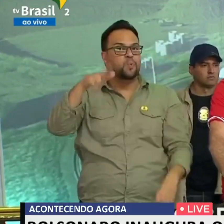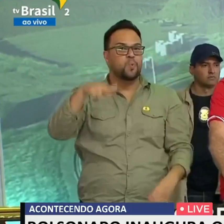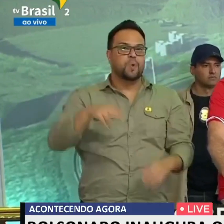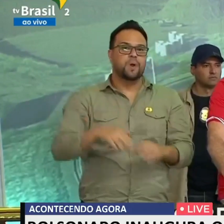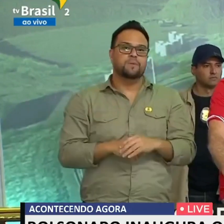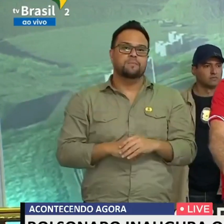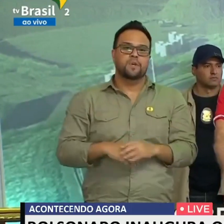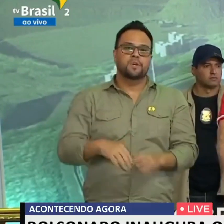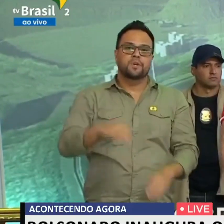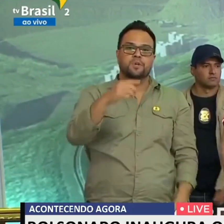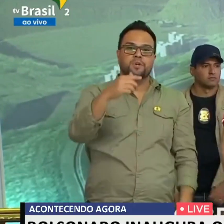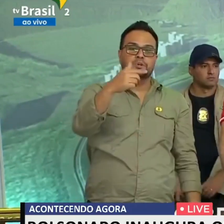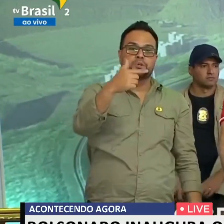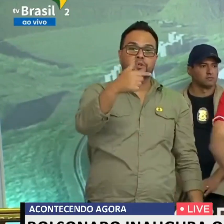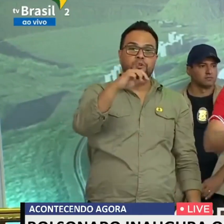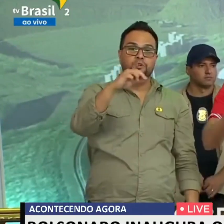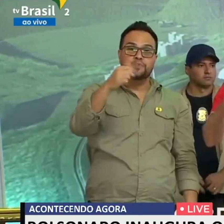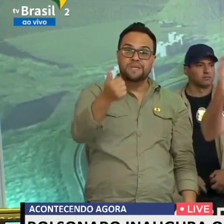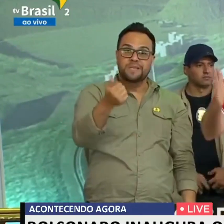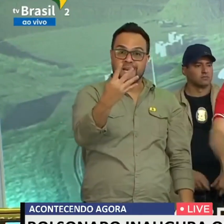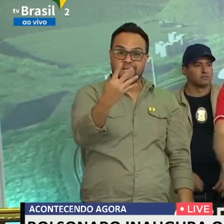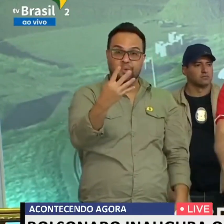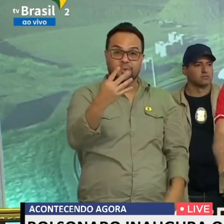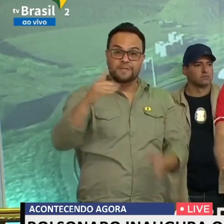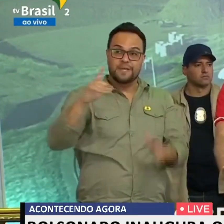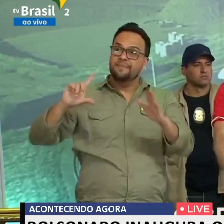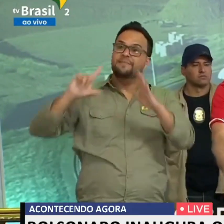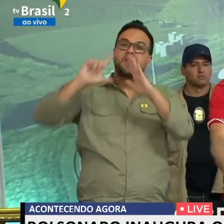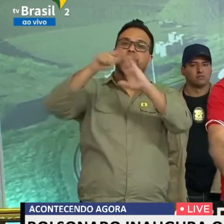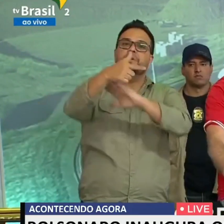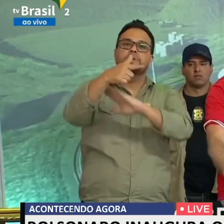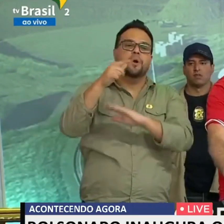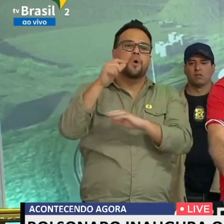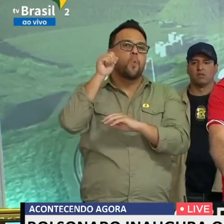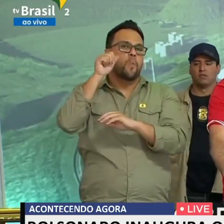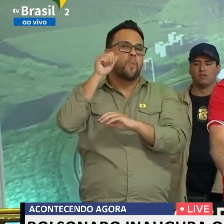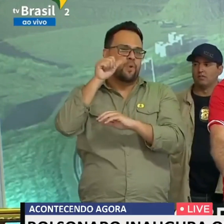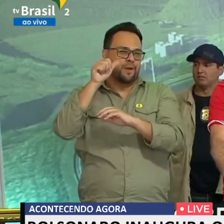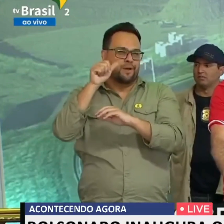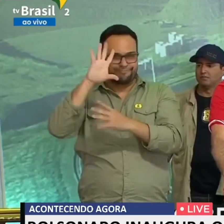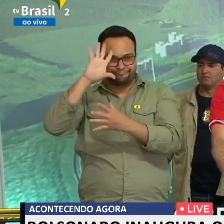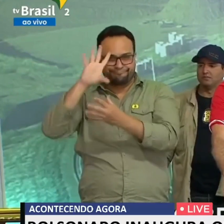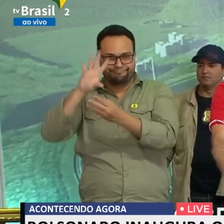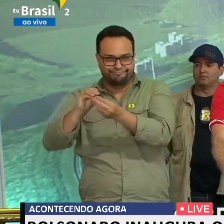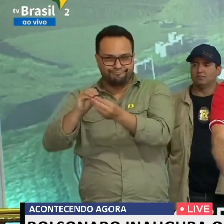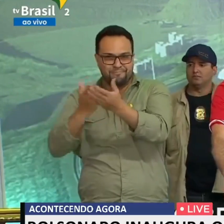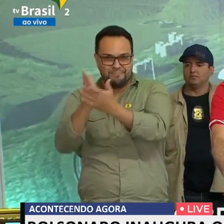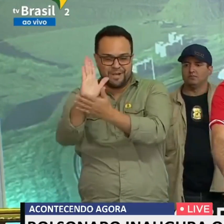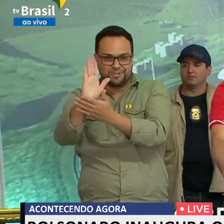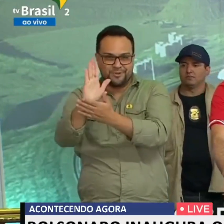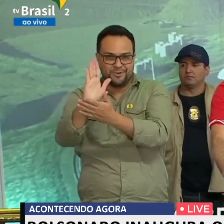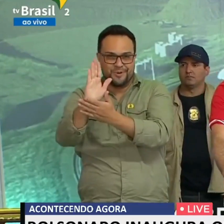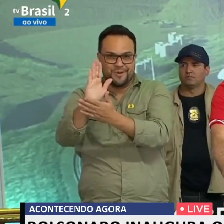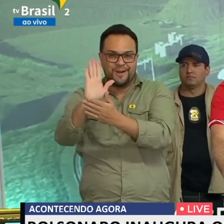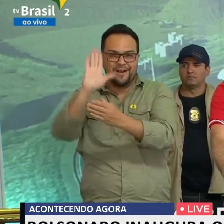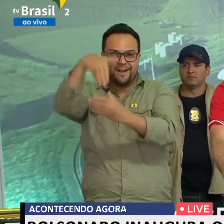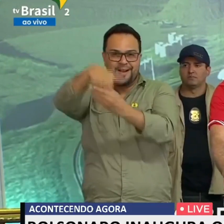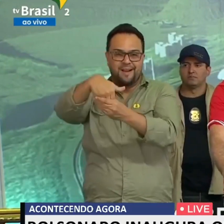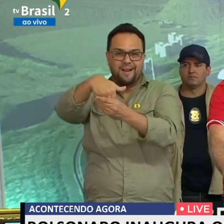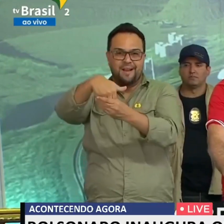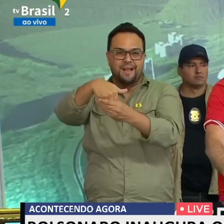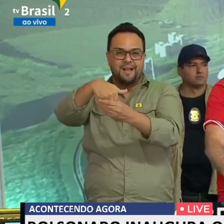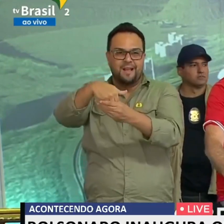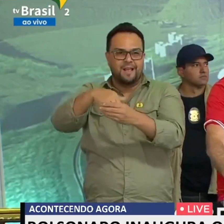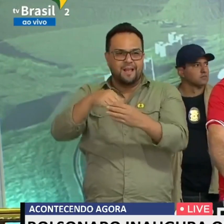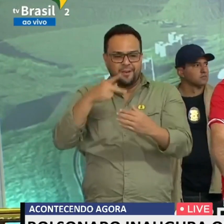Em 2014, depois que uma senhora foi reeleita, eu disse que tinha que